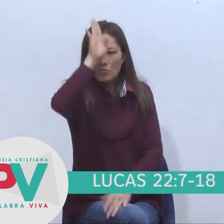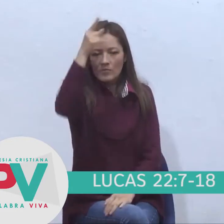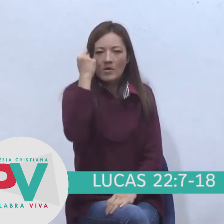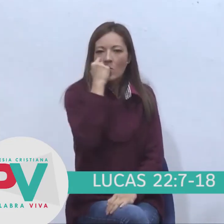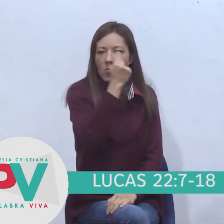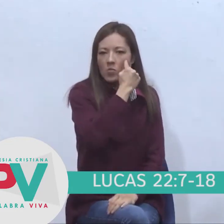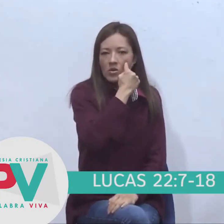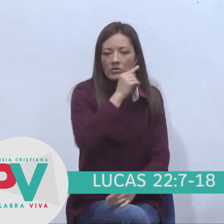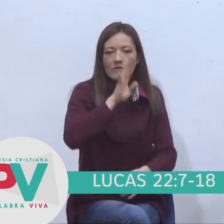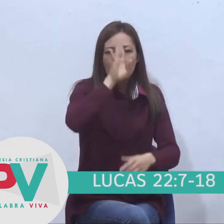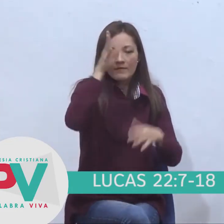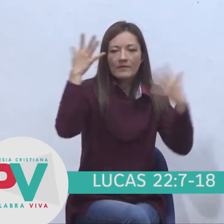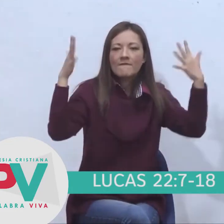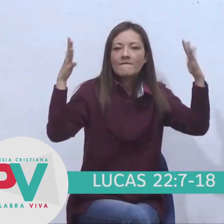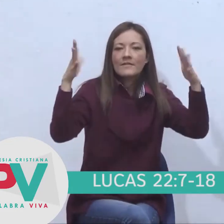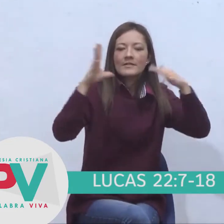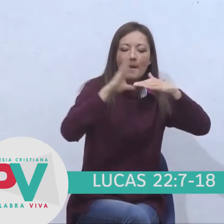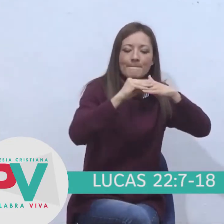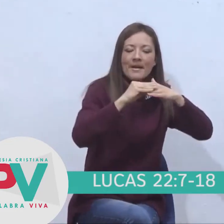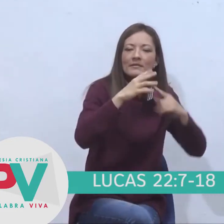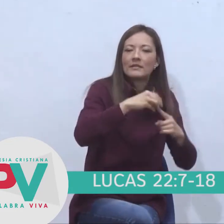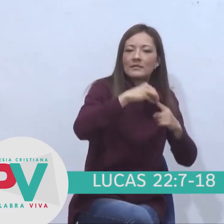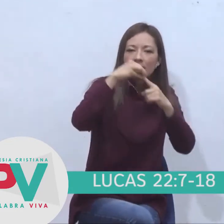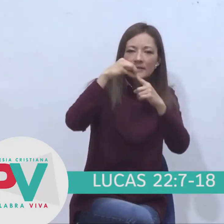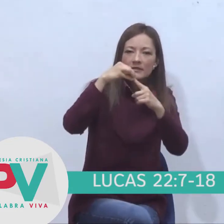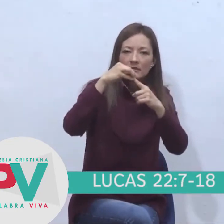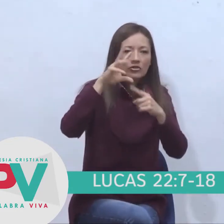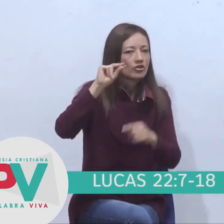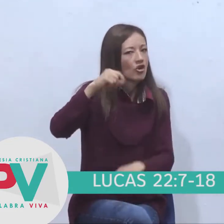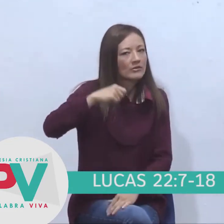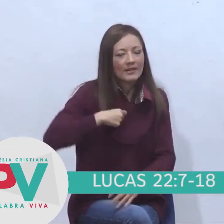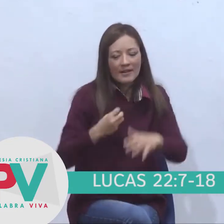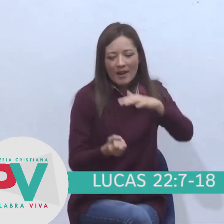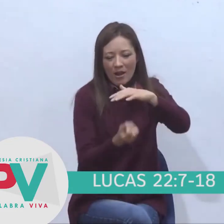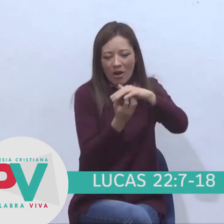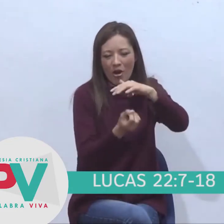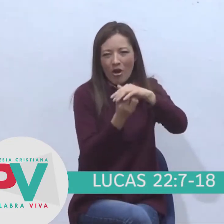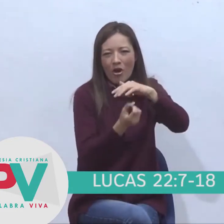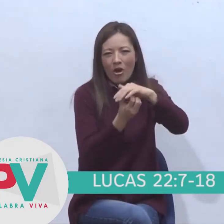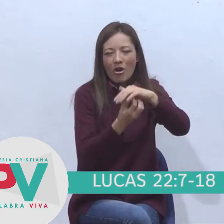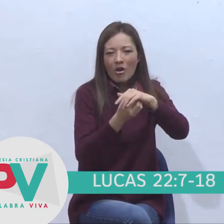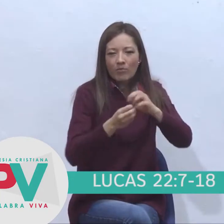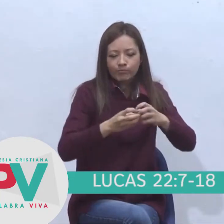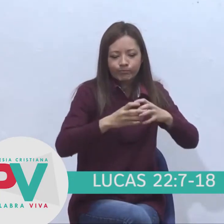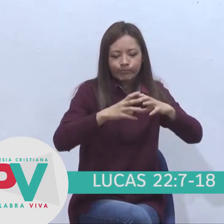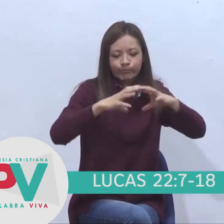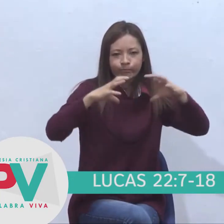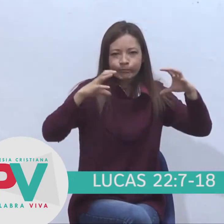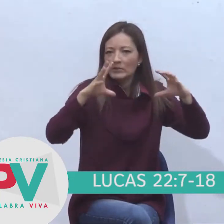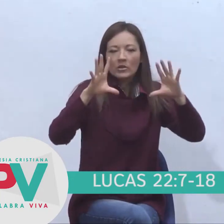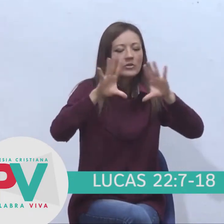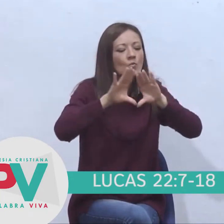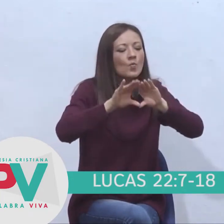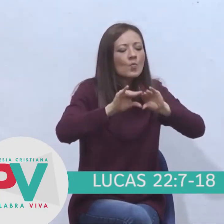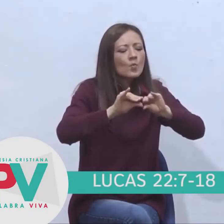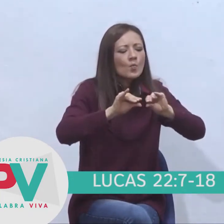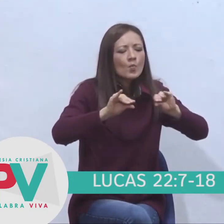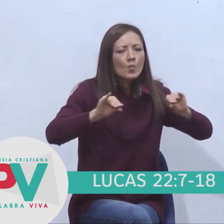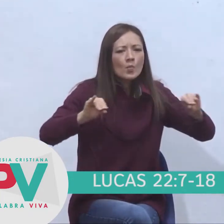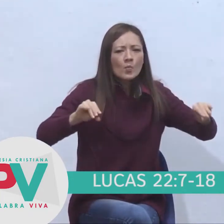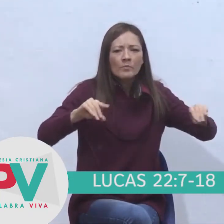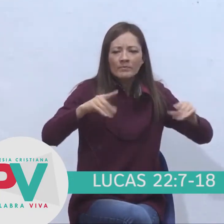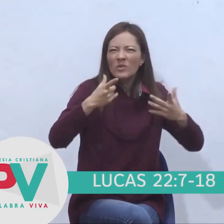panes que tienen una connotación de ser limpios, dedicados para Dios, sin nada que los infle, tal y como